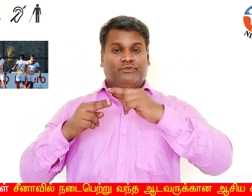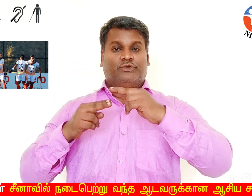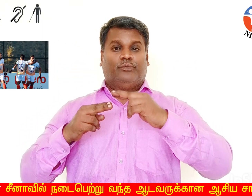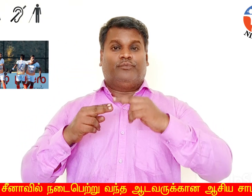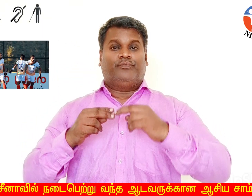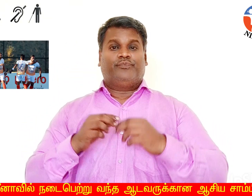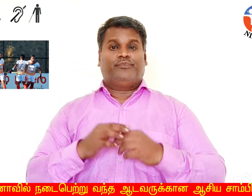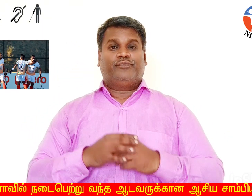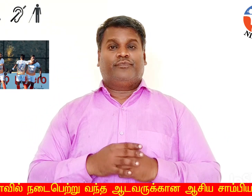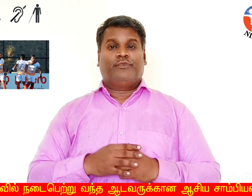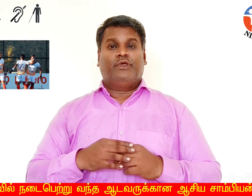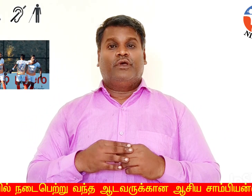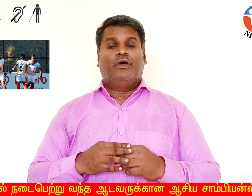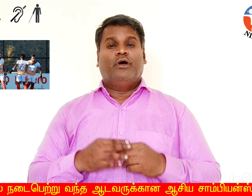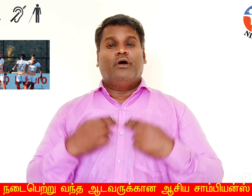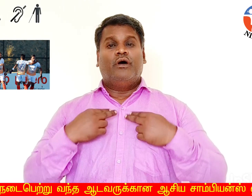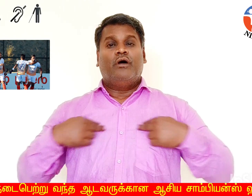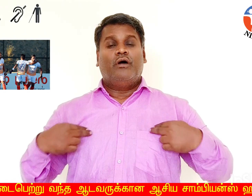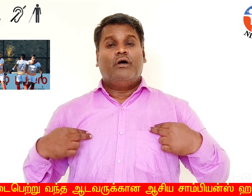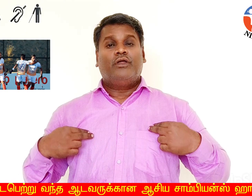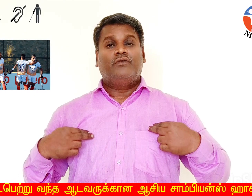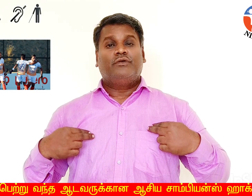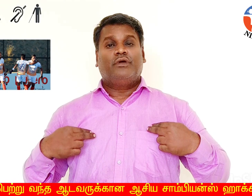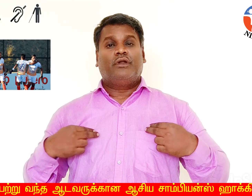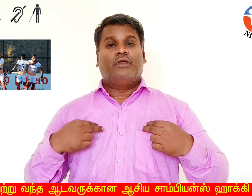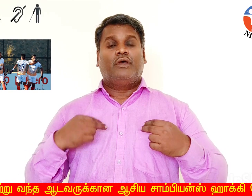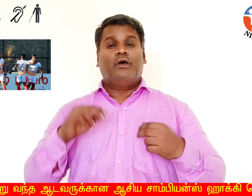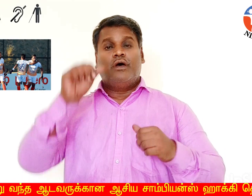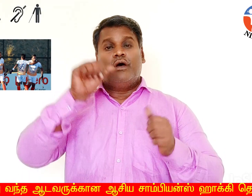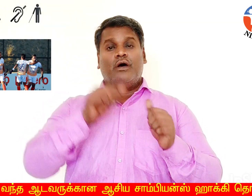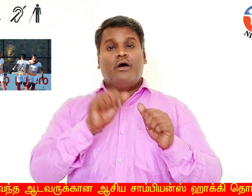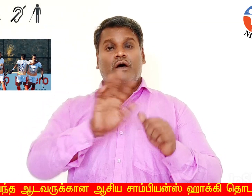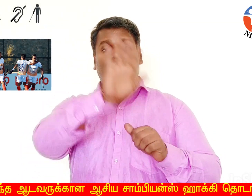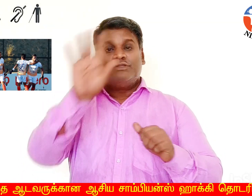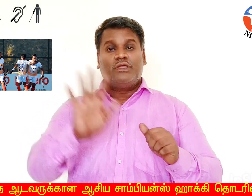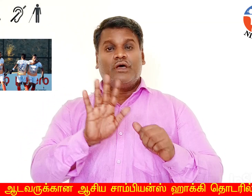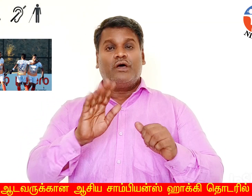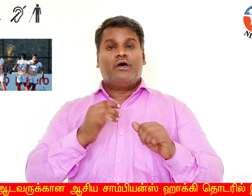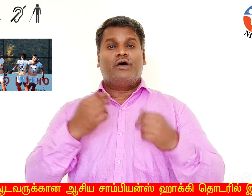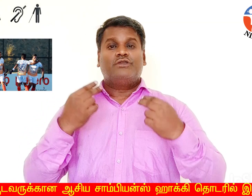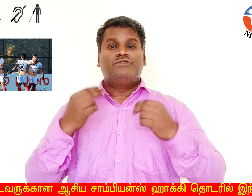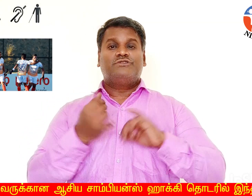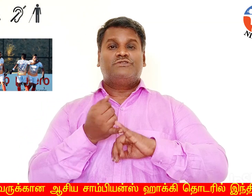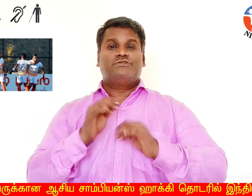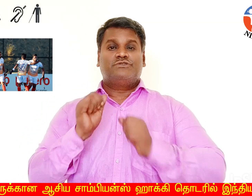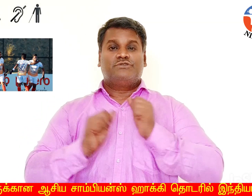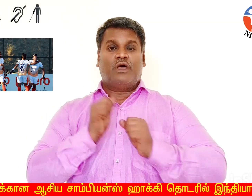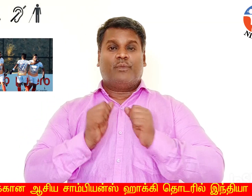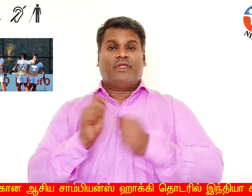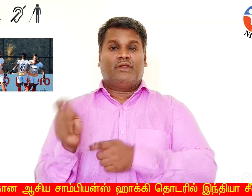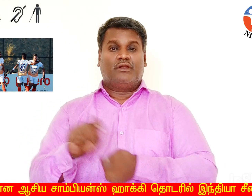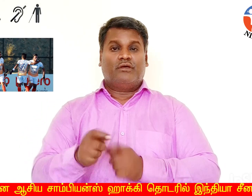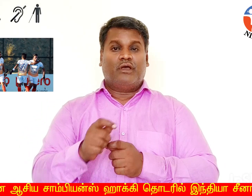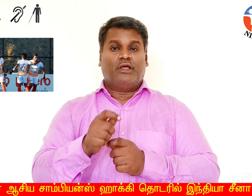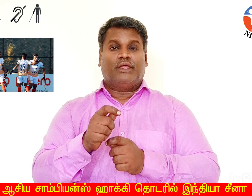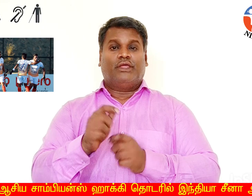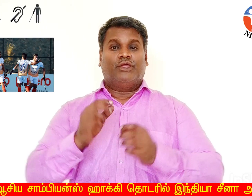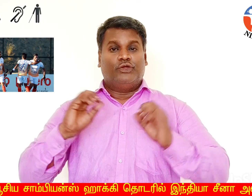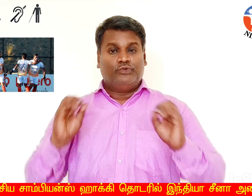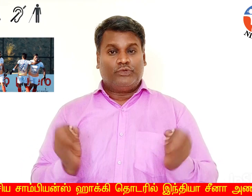சீனாவில் நடைபெற்று வந்த ஆடவருக்கான ஆசிய சாம்பியன்ஸ் ஹாக்கி தொடரில் இந்தியா சீனா அணி மோதிய நிலையில் இந்திய அணி வெற்றி